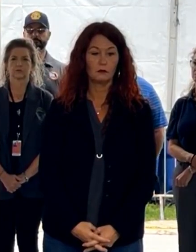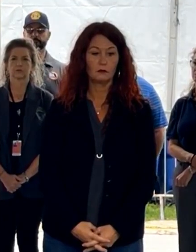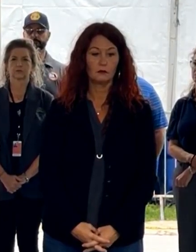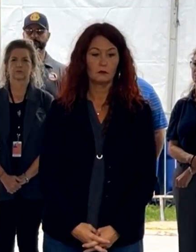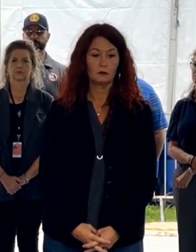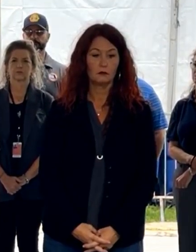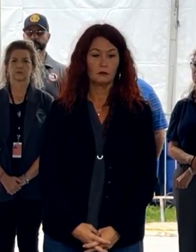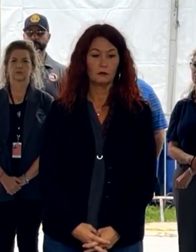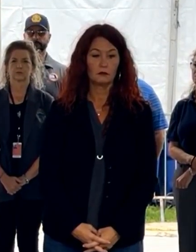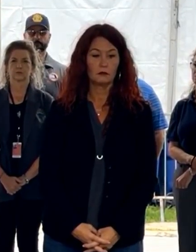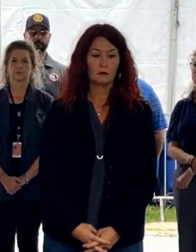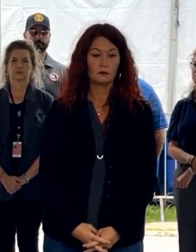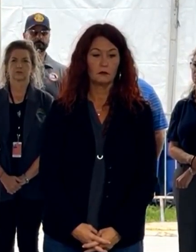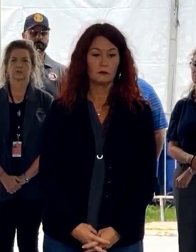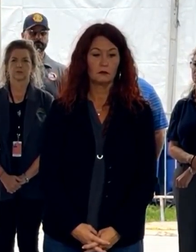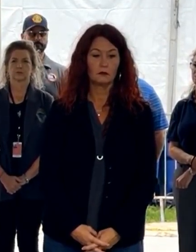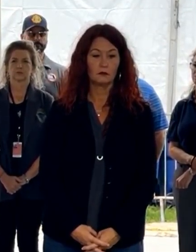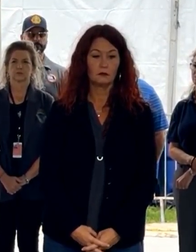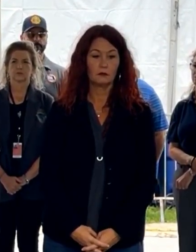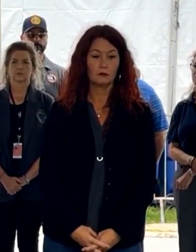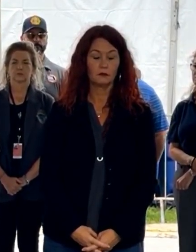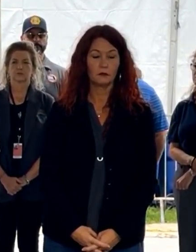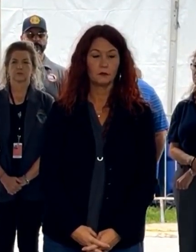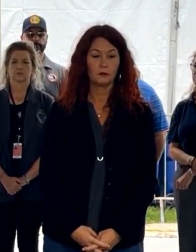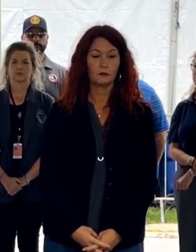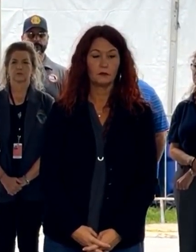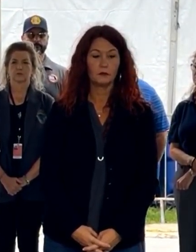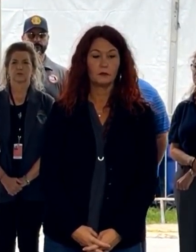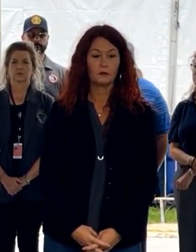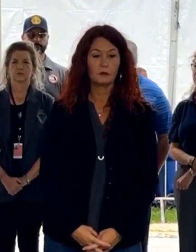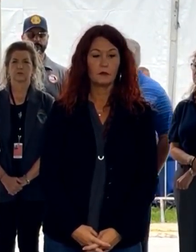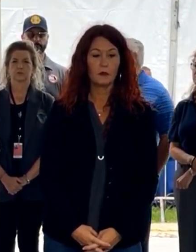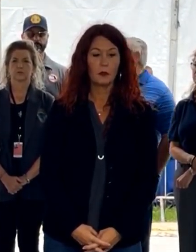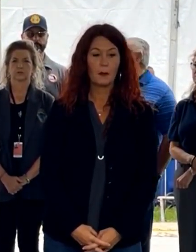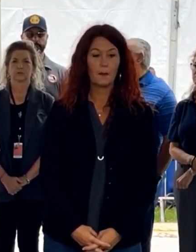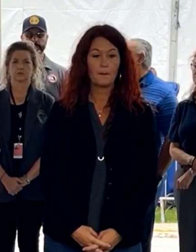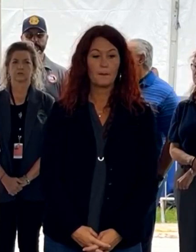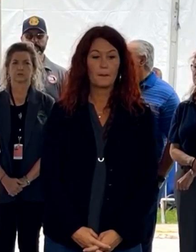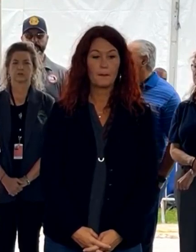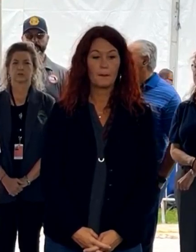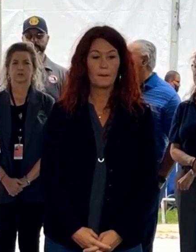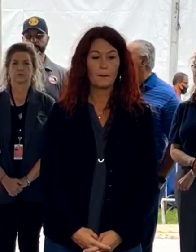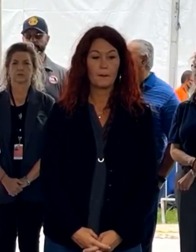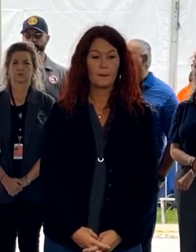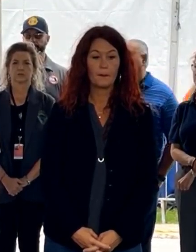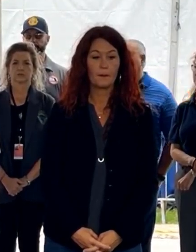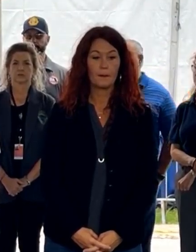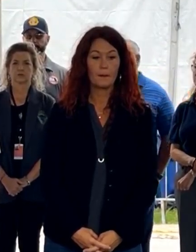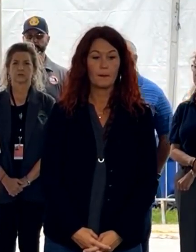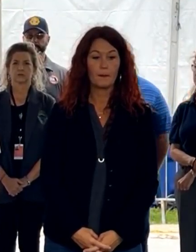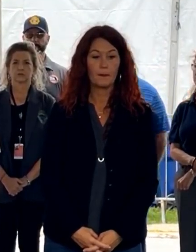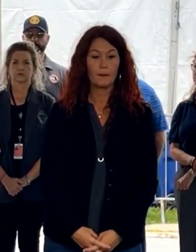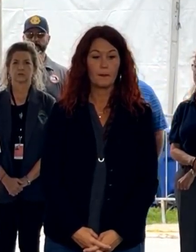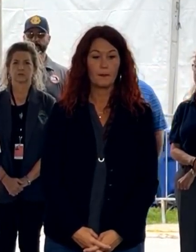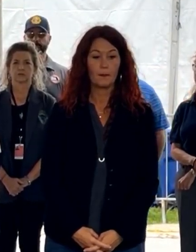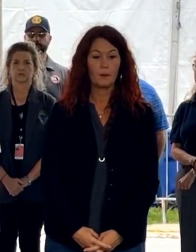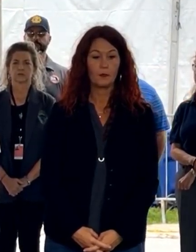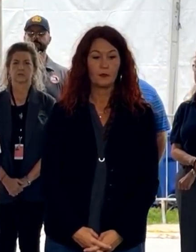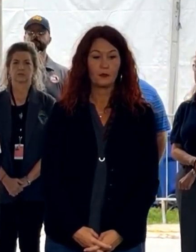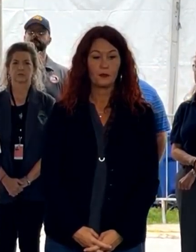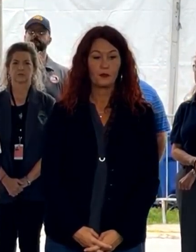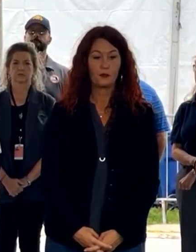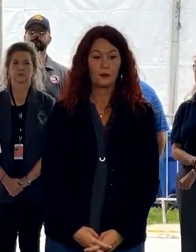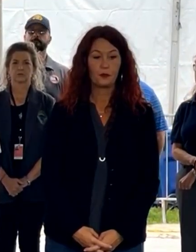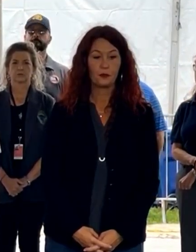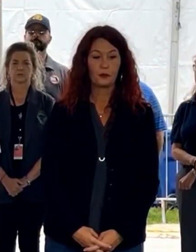para hacerlo. Muchos de los informes presentados originalmente están incompletos y constan solo